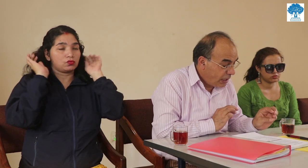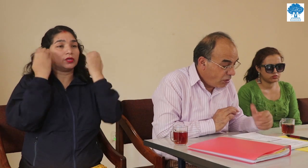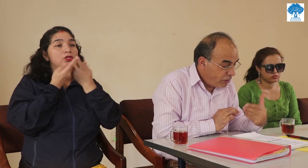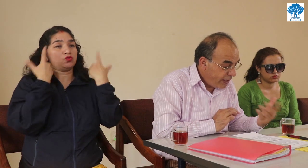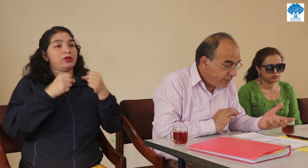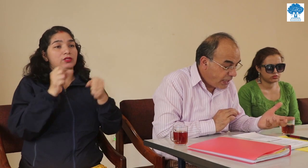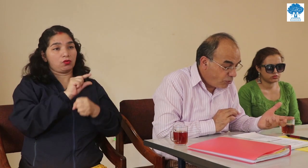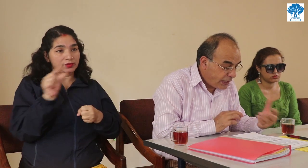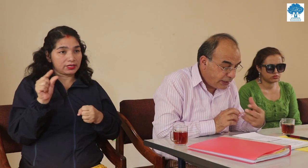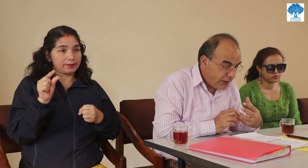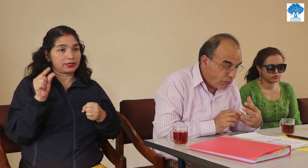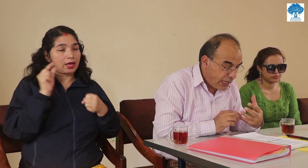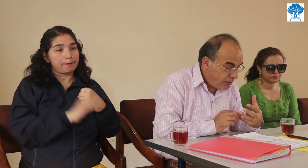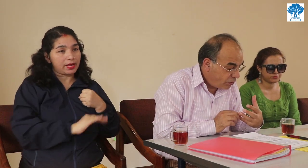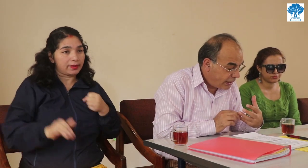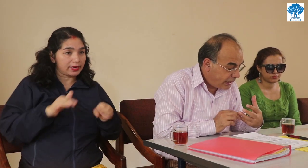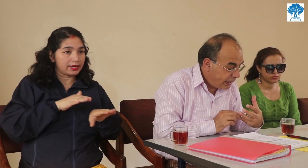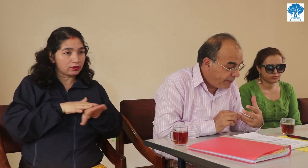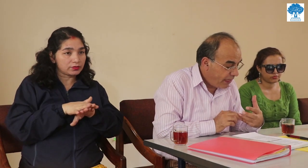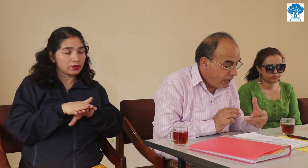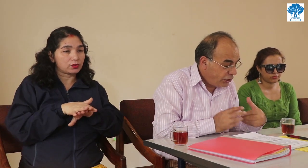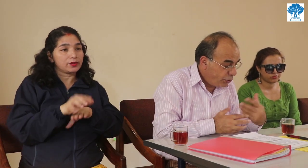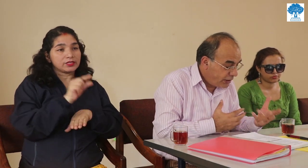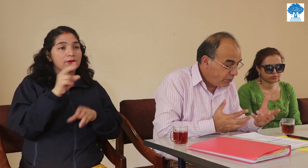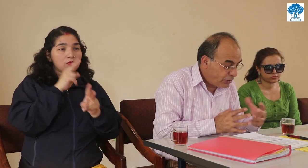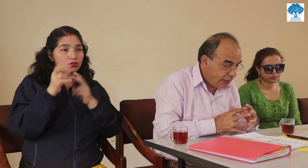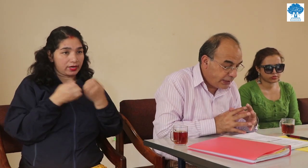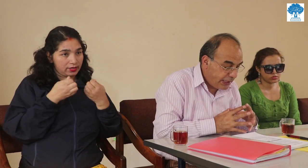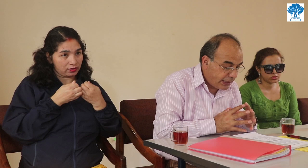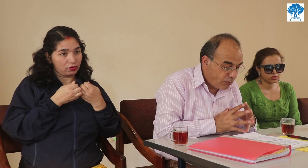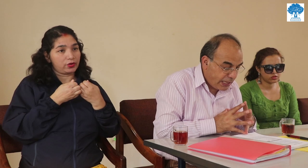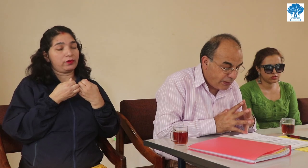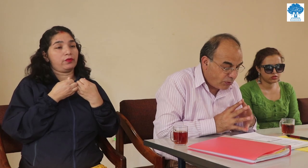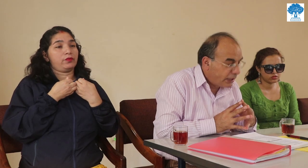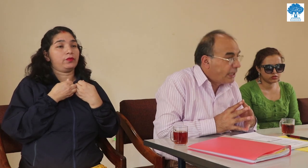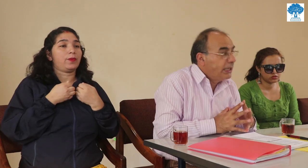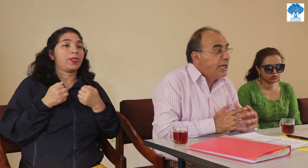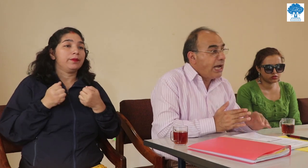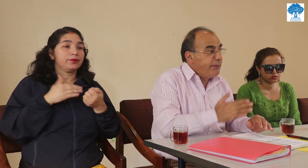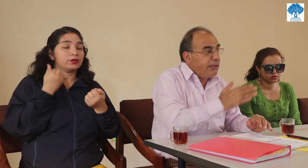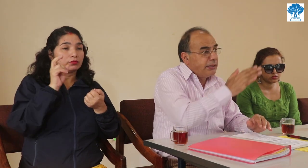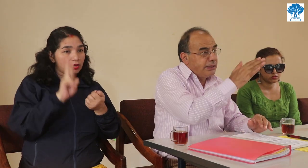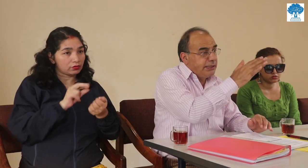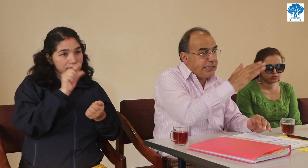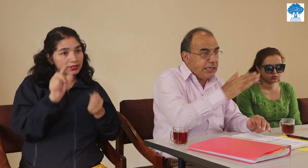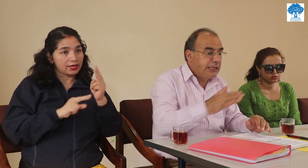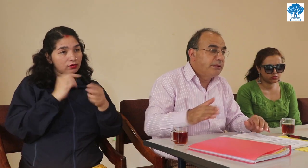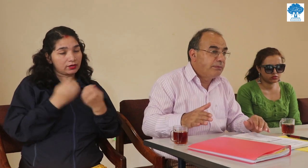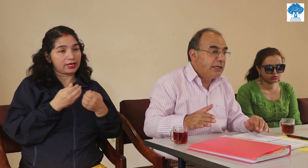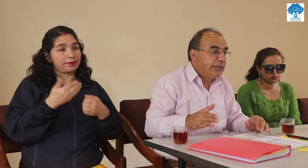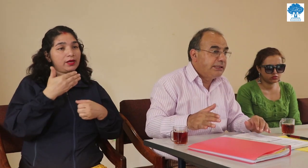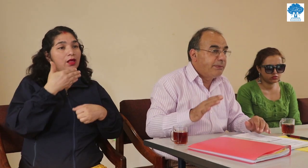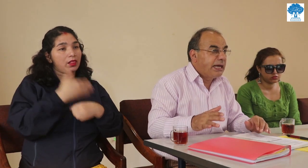गर्दाखेरि, अनरिफाइन्ड चाइल्ड मोर्टालिटीकै कुराकानीहरू गर्दाखेरि, न्युनेटल मोर्टालिटी रेटकै कुराकानीहरू गर्दाखेरि हामीले